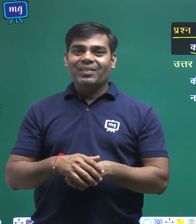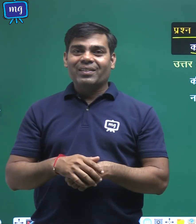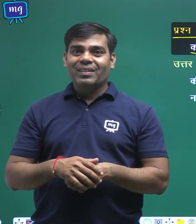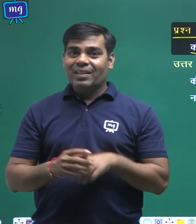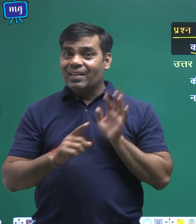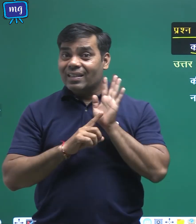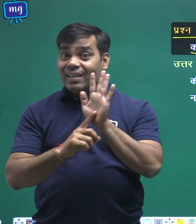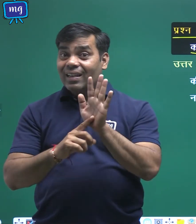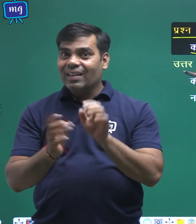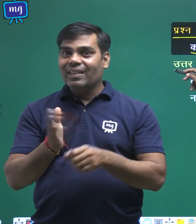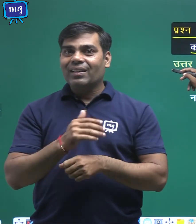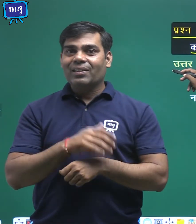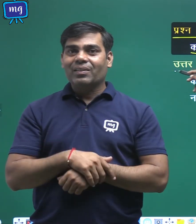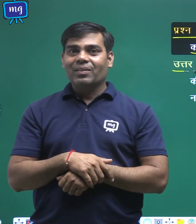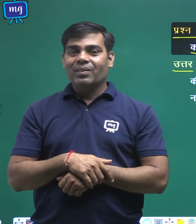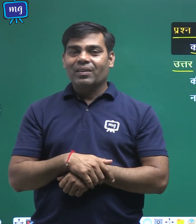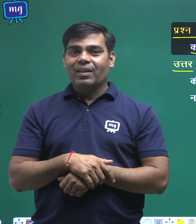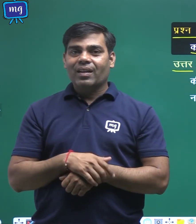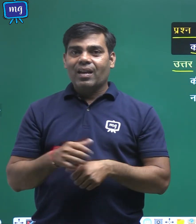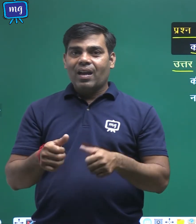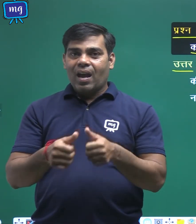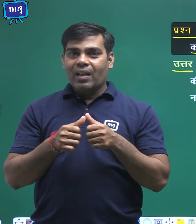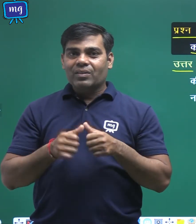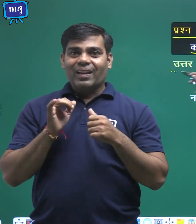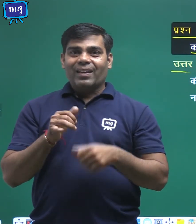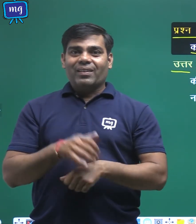दिखाई थी? उत्तर है